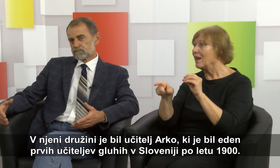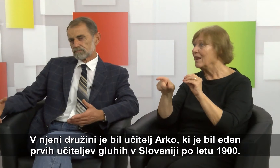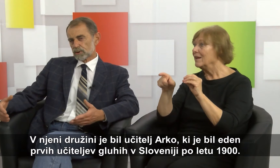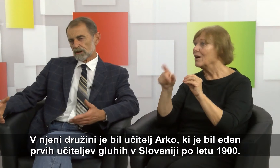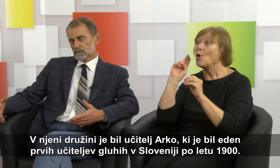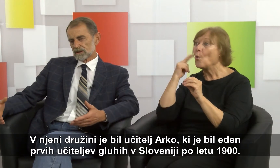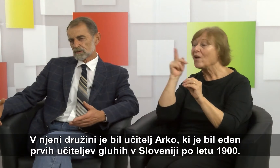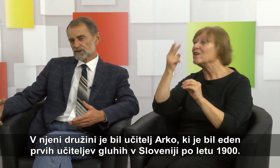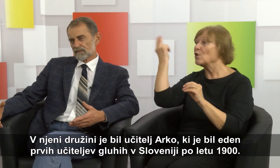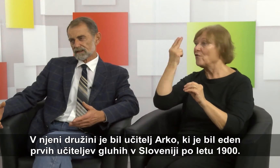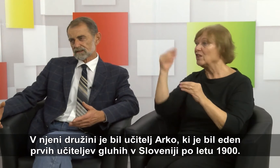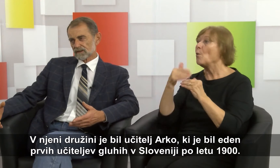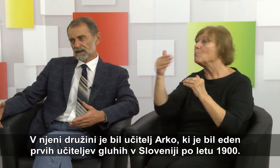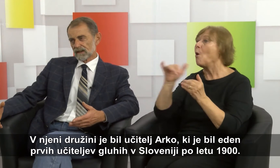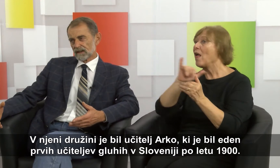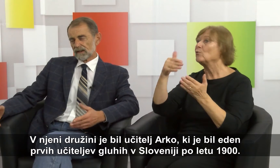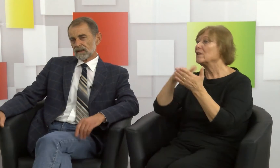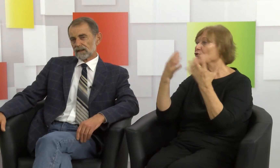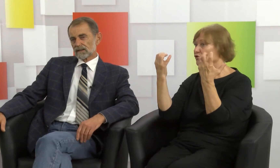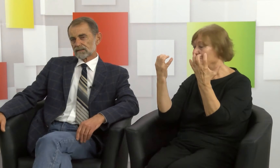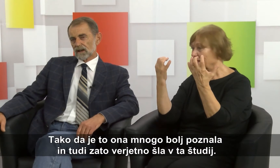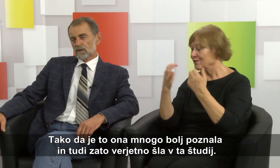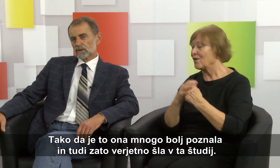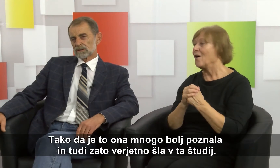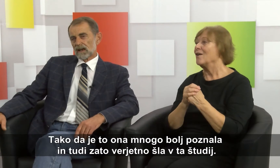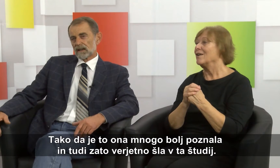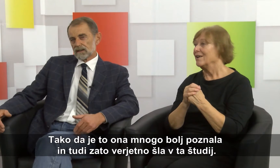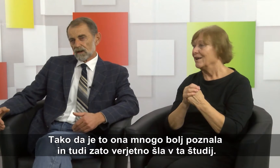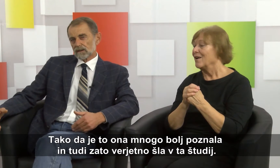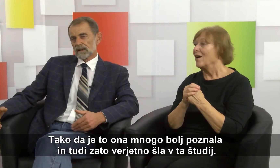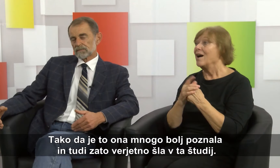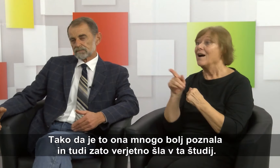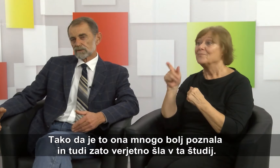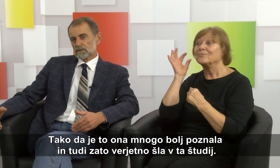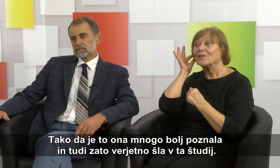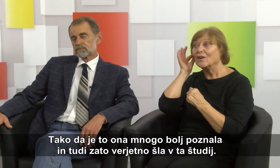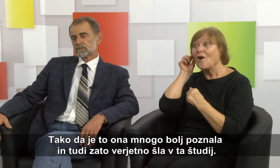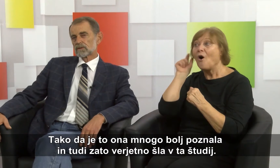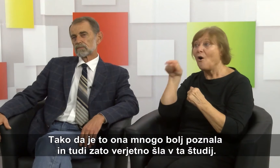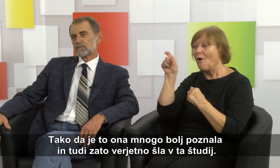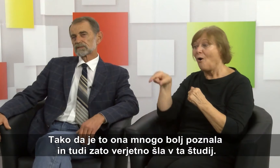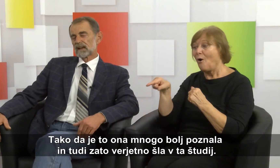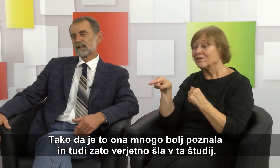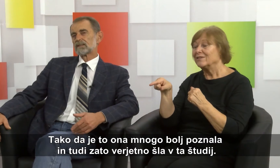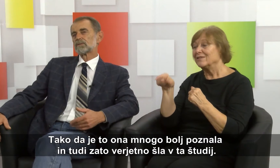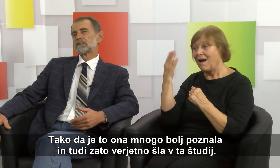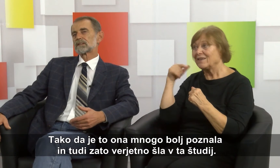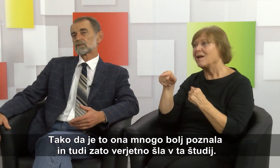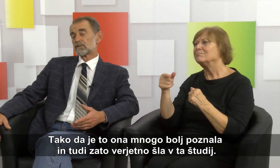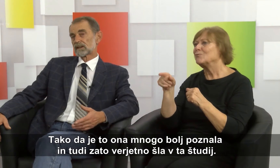po letu 1900. Ne. Tako da je ona to mnogo bolj poznala in tudi zato verjetno